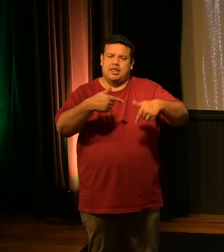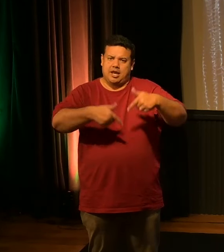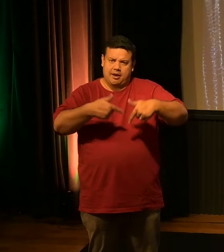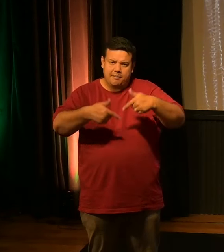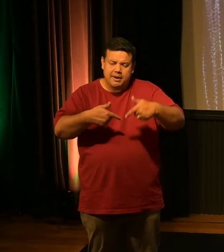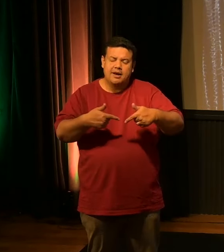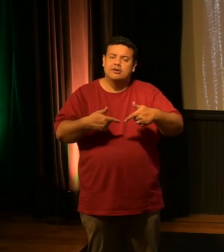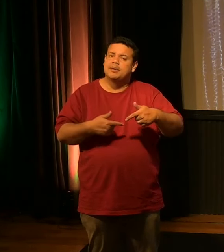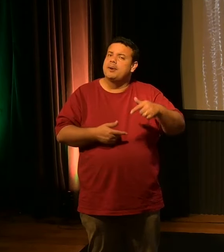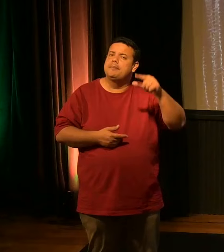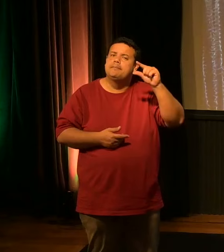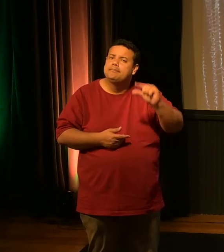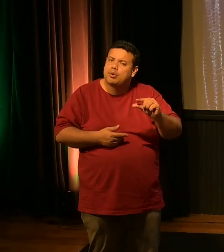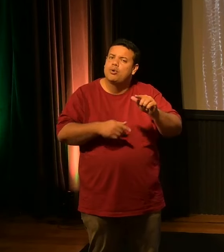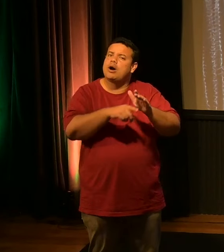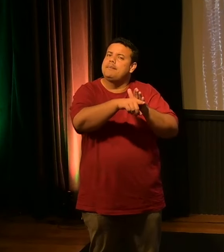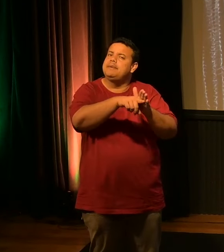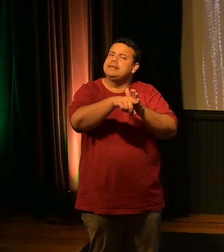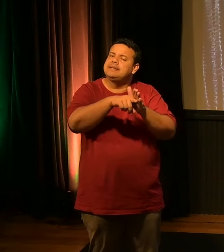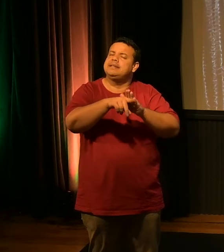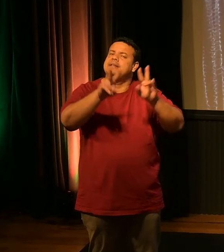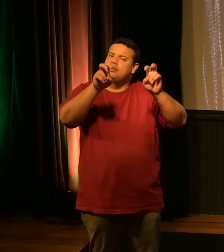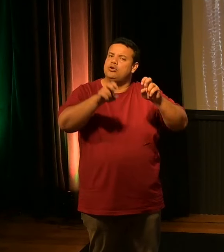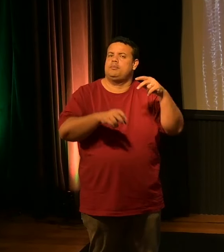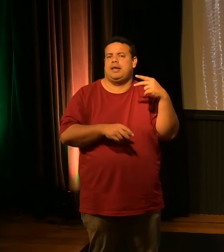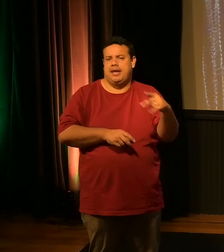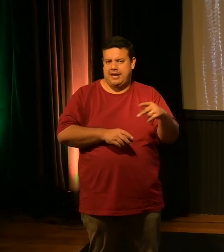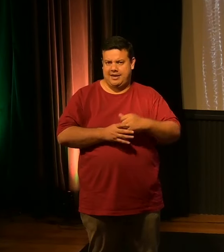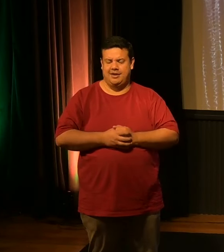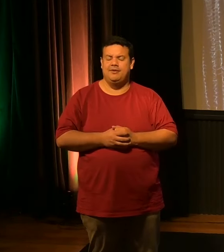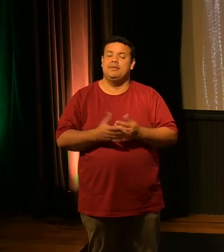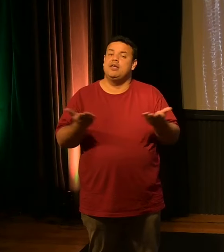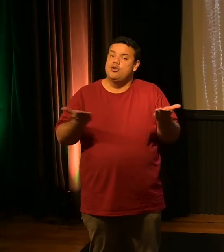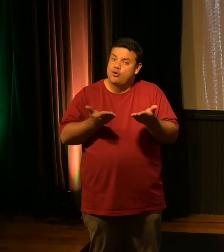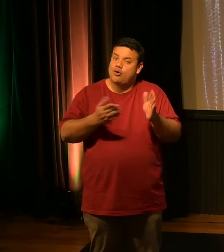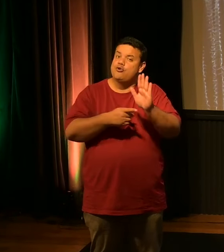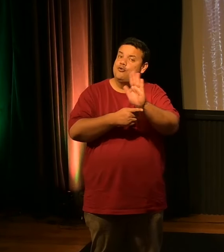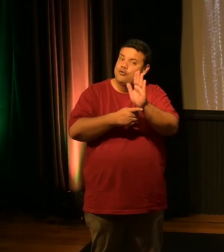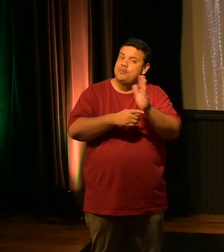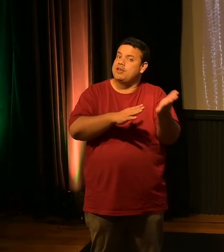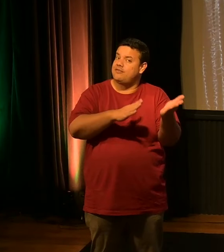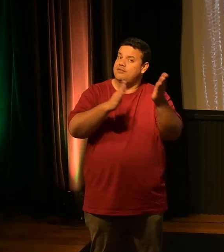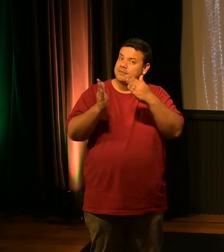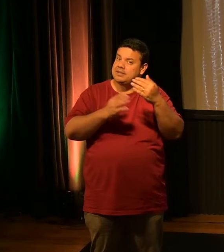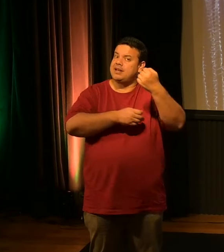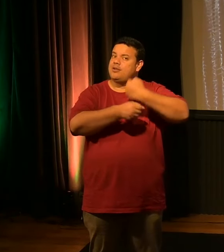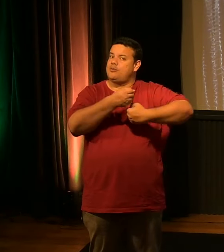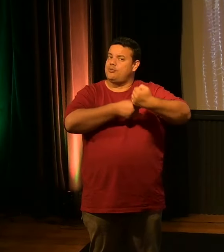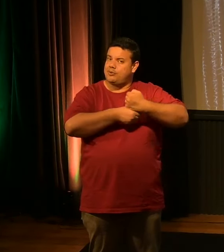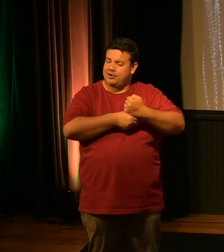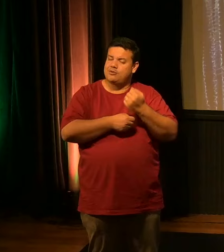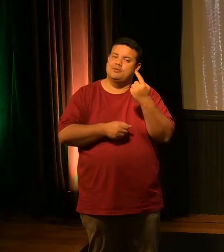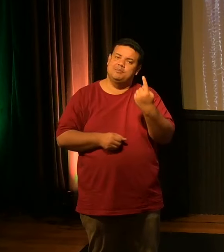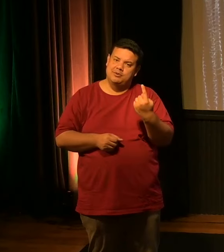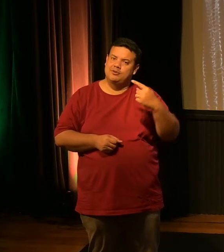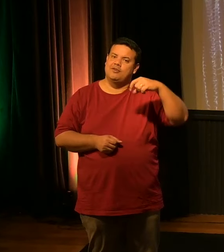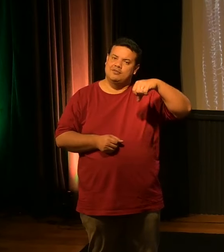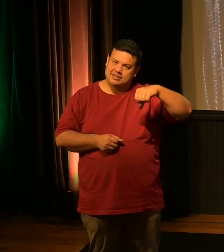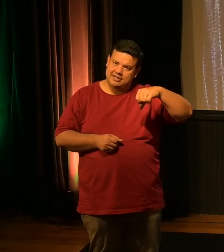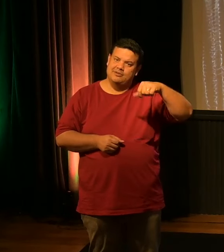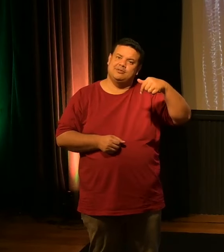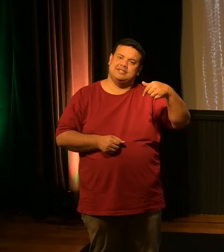Tem pouca pesquisa sobre a obra dele. E o filme que vocês vão assistir hoje é um filme da década de 70, Uma Negra Chamada